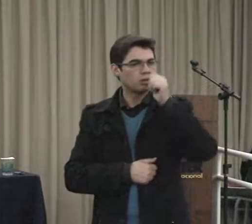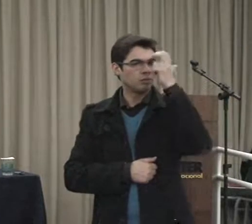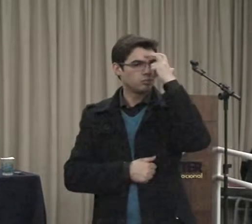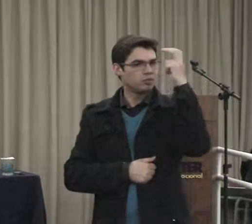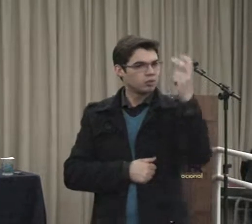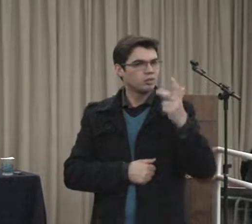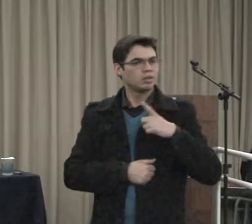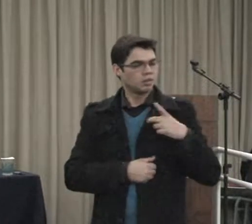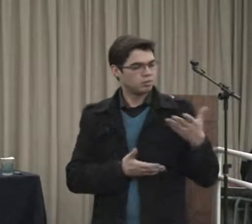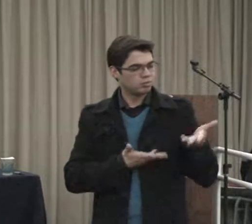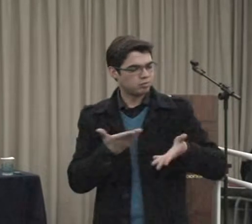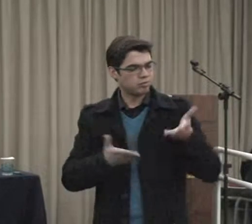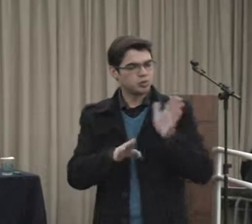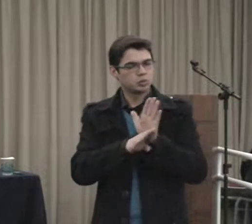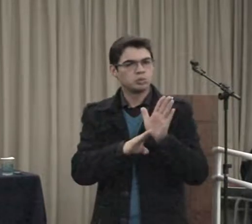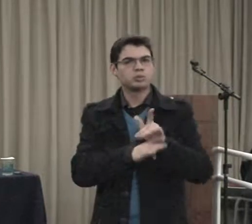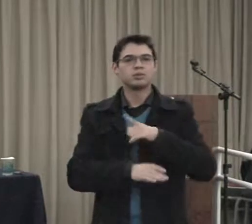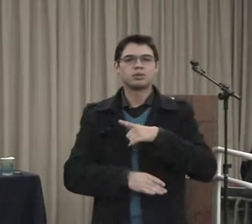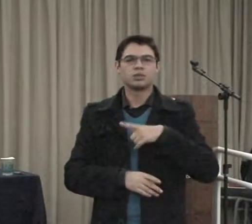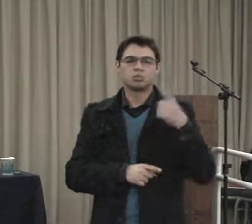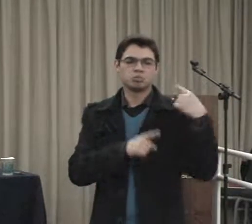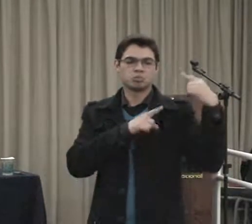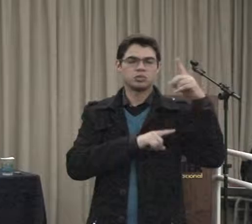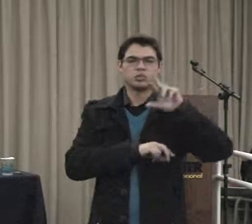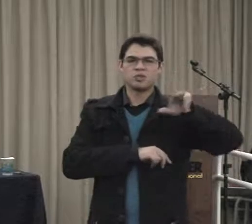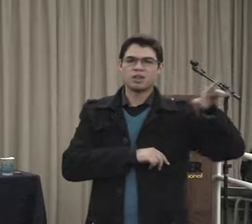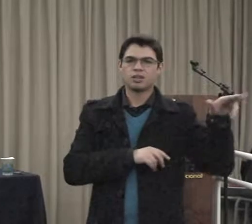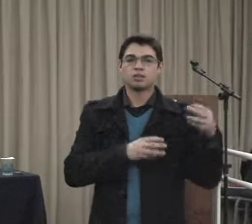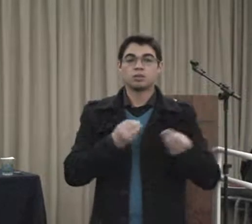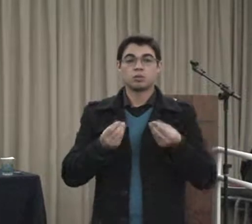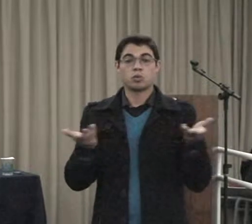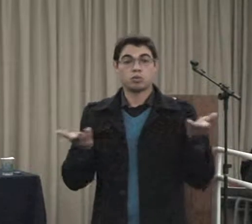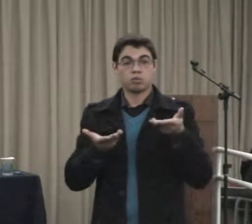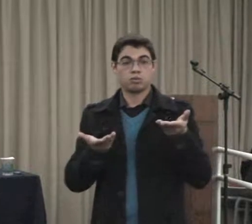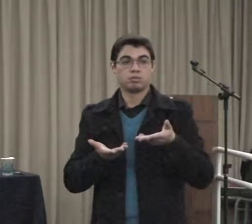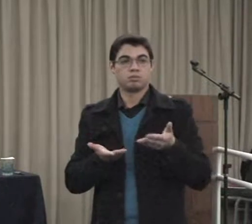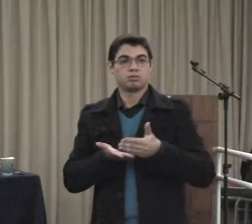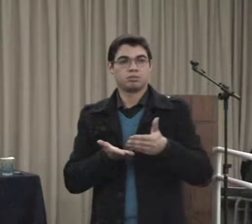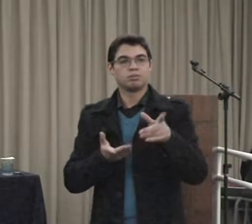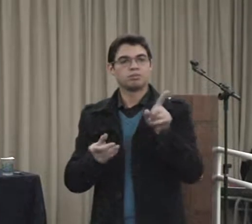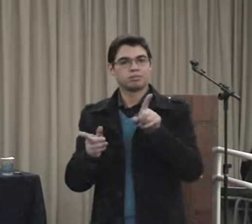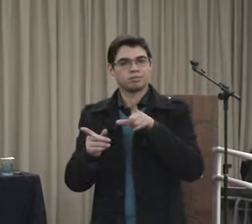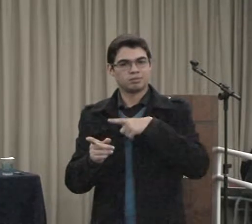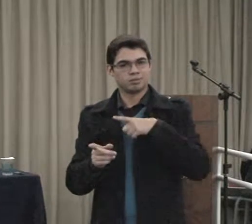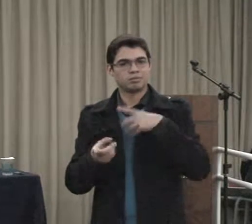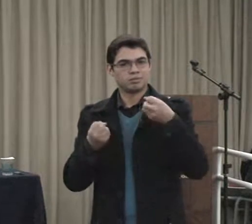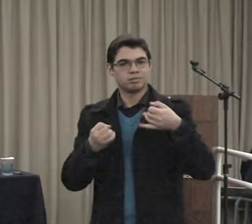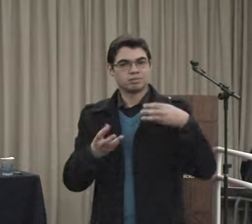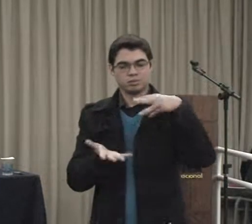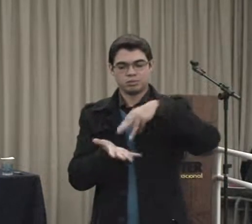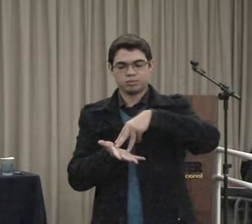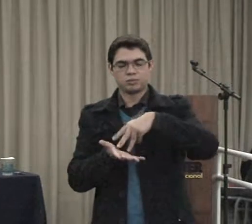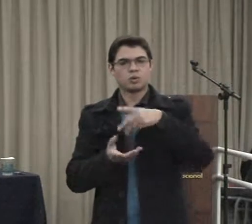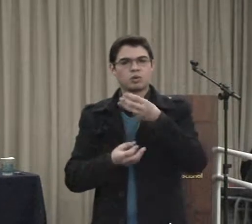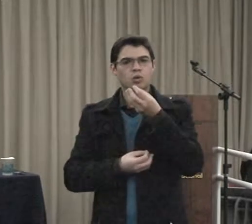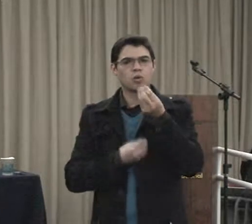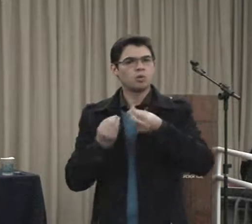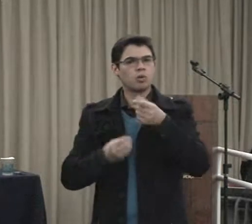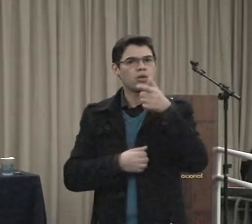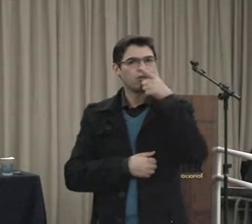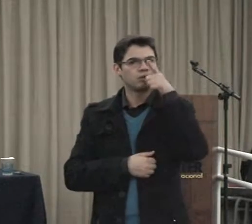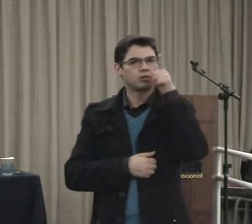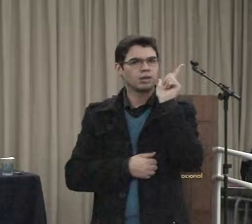trazendo essa possibilidade. Ontem, e aí já começa uma mudança, vocês vão ver que esse ontem não é tão